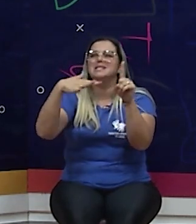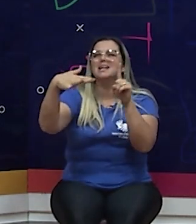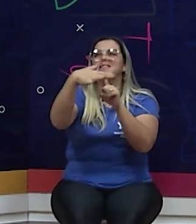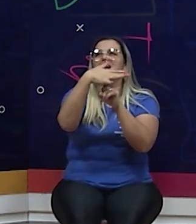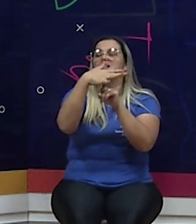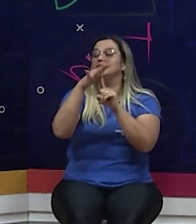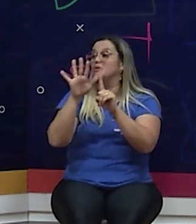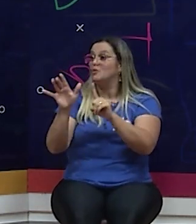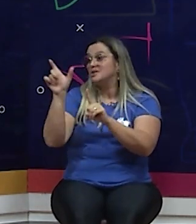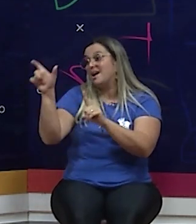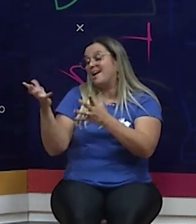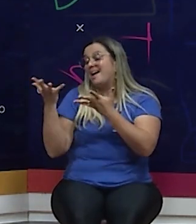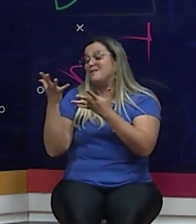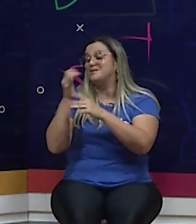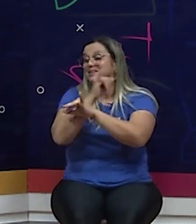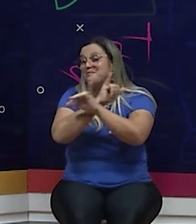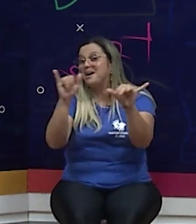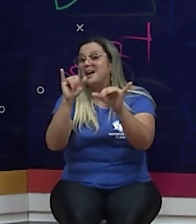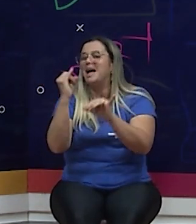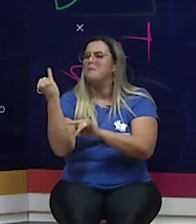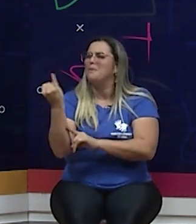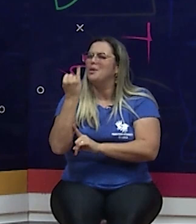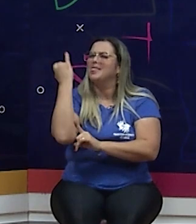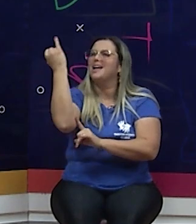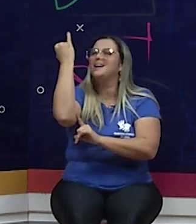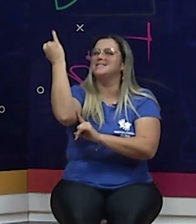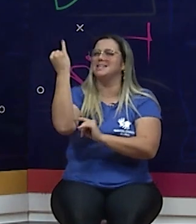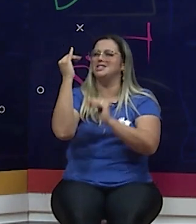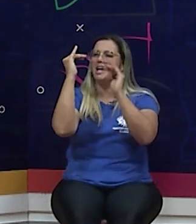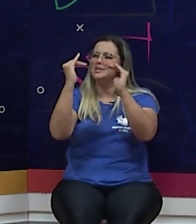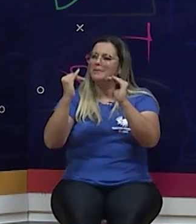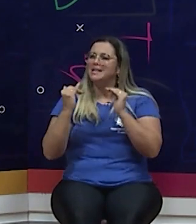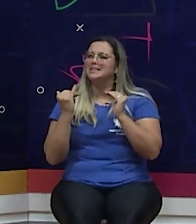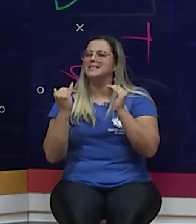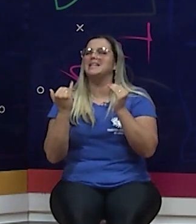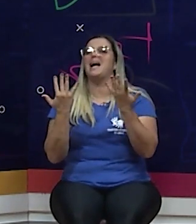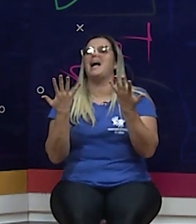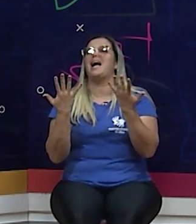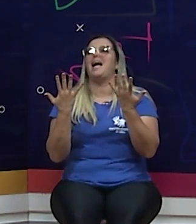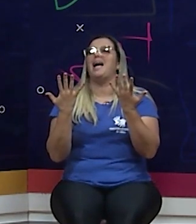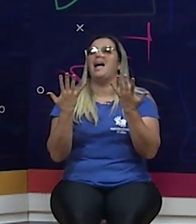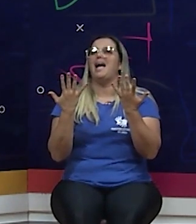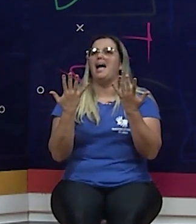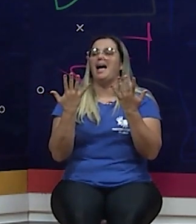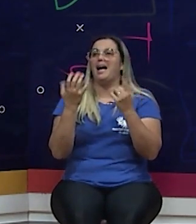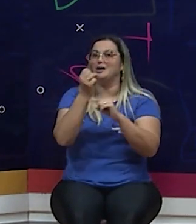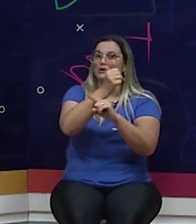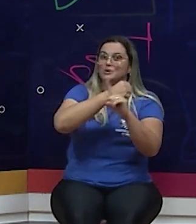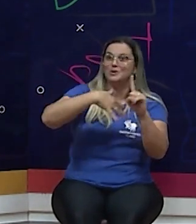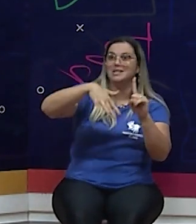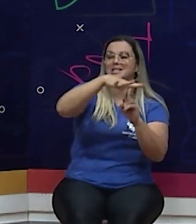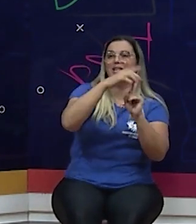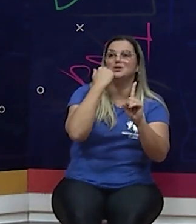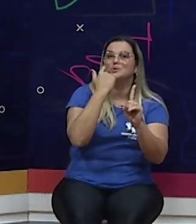sobre a importância de se respeitar a comunidade e a importância também da inclusão mesmo.